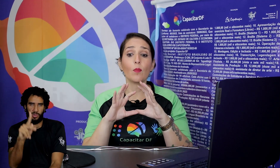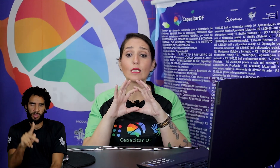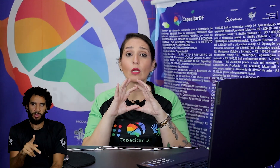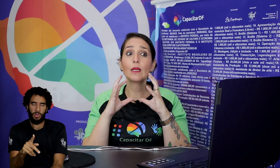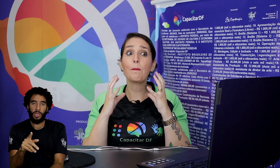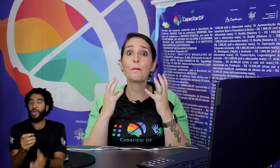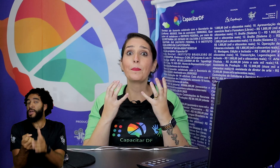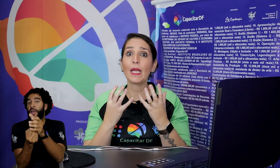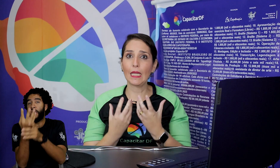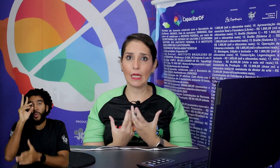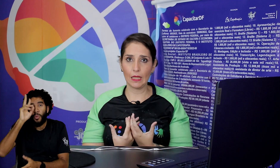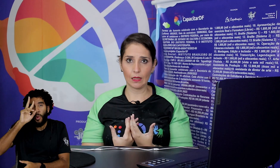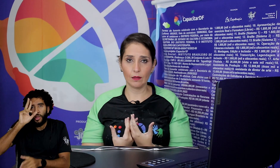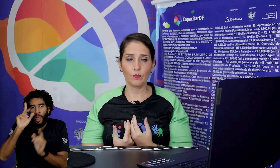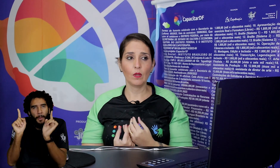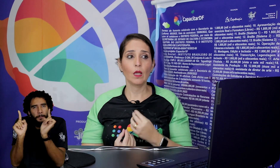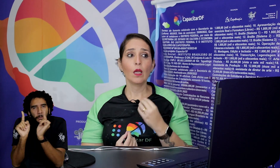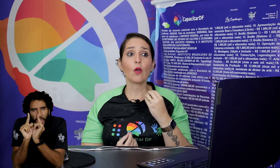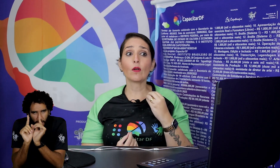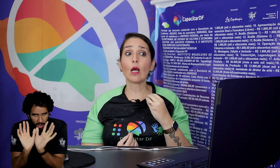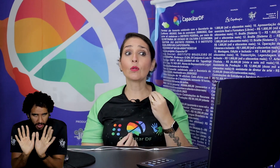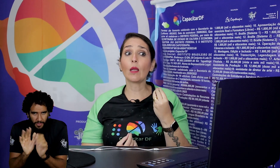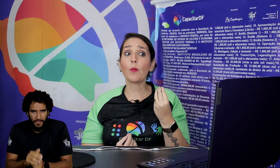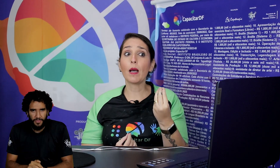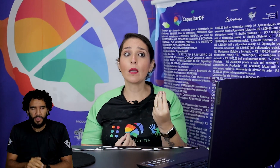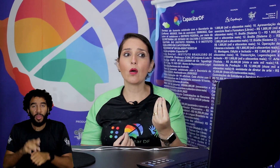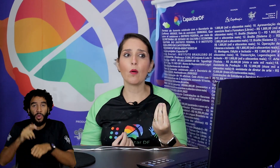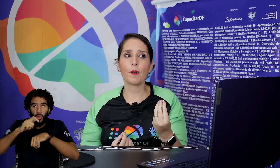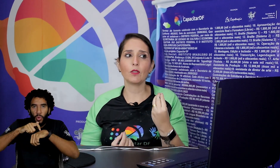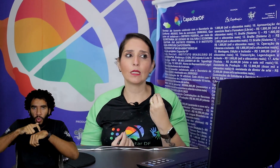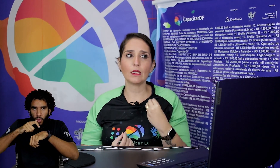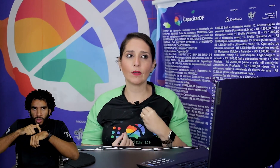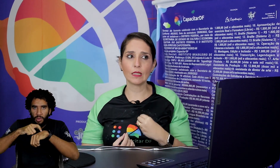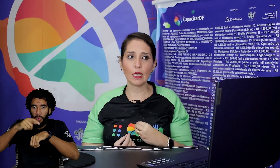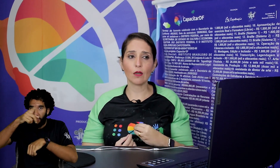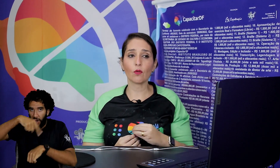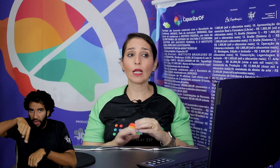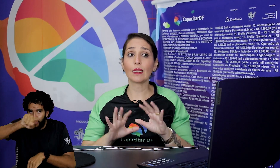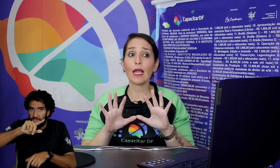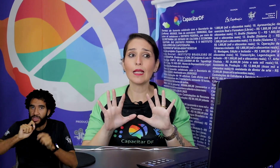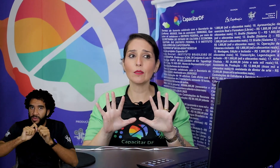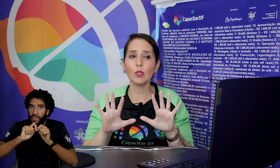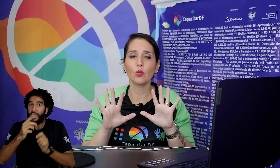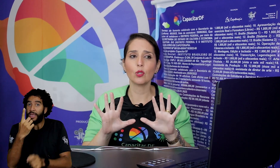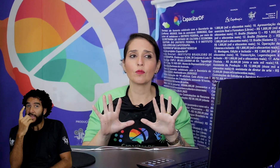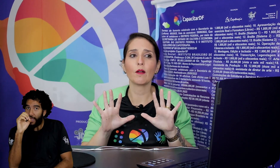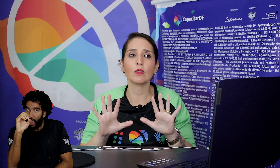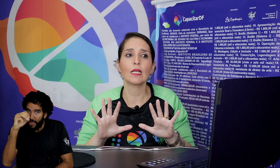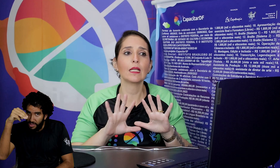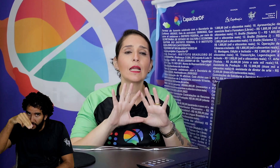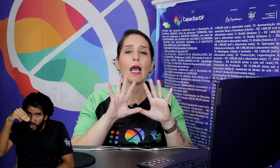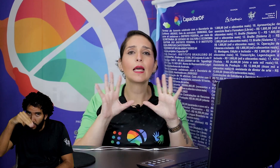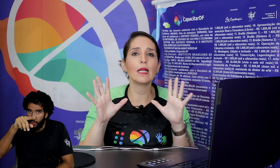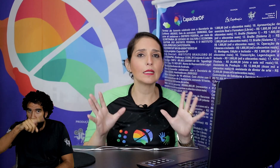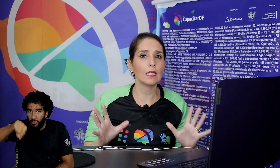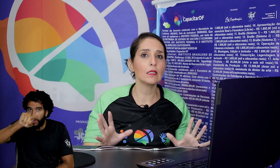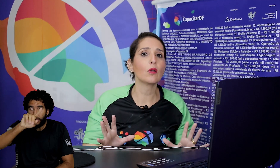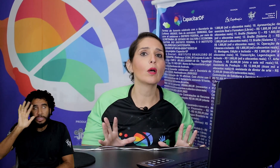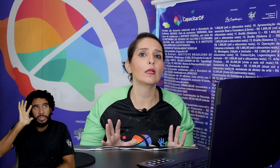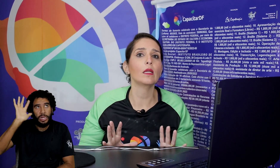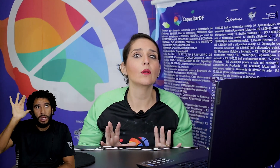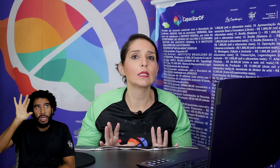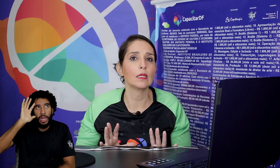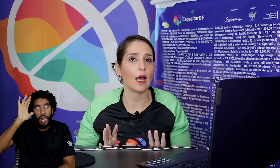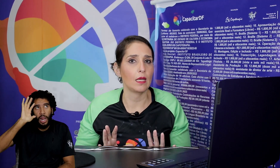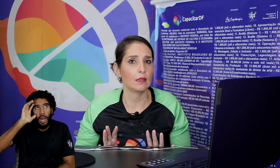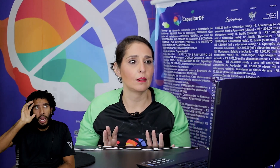crie uma historinha pequena. Eu vou dar um tempo maior para vocês fazerem. Eu vou dar 10 minutos para vocês criarem essa história